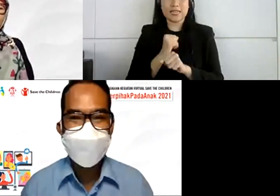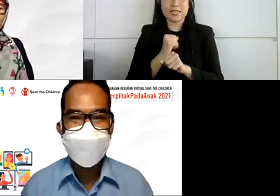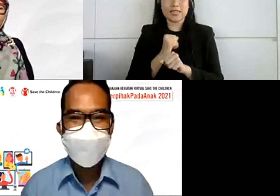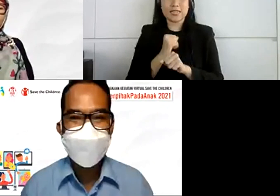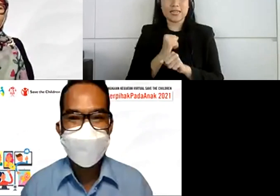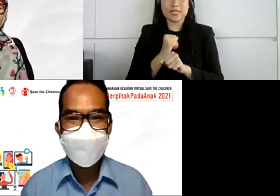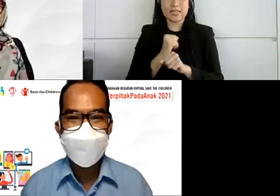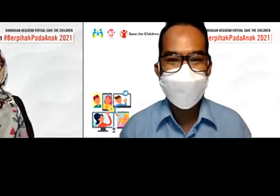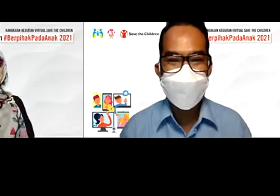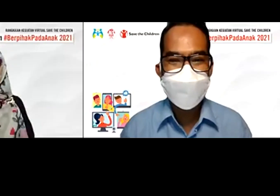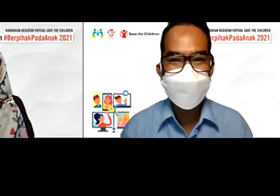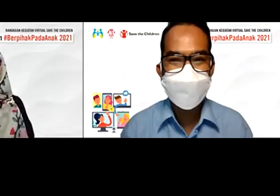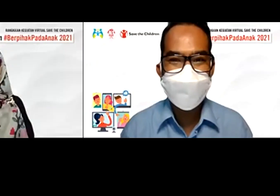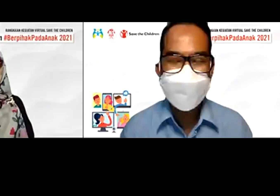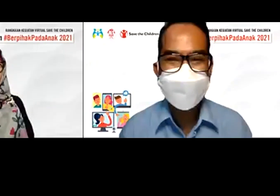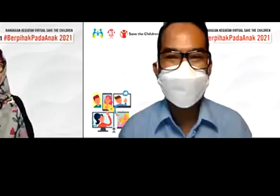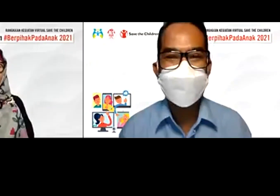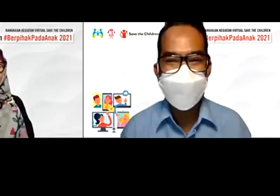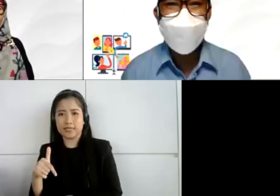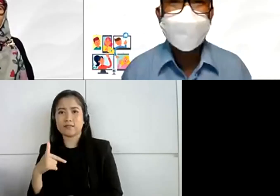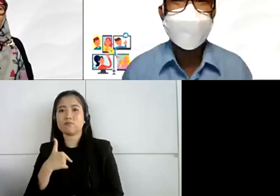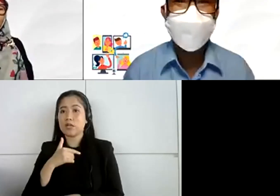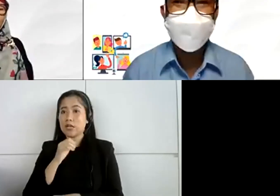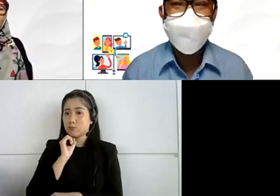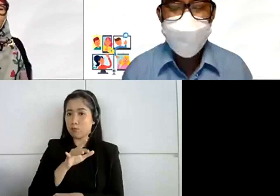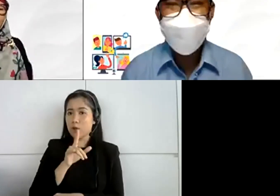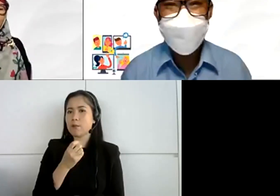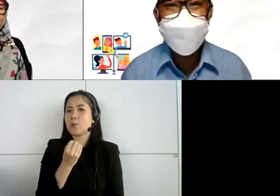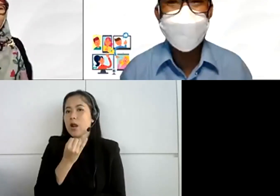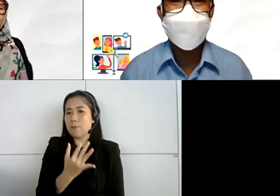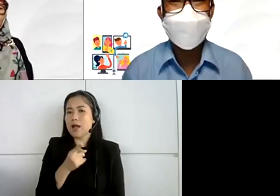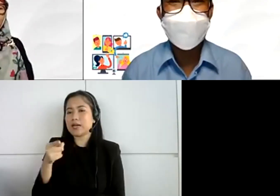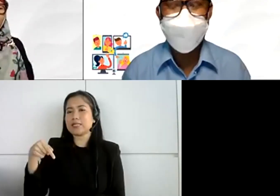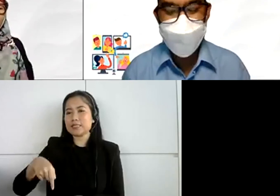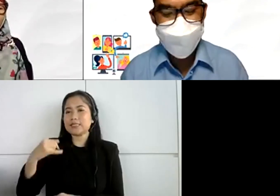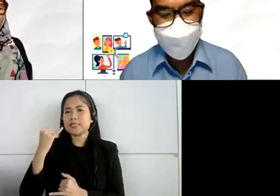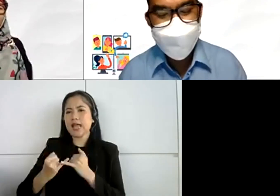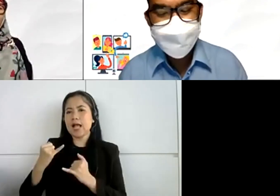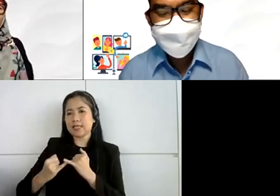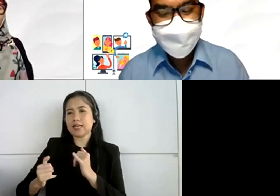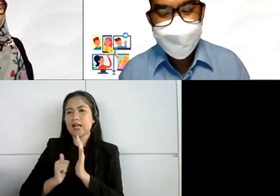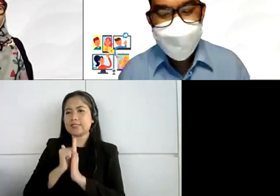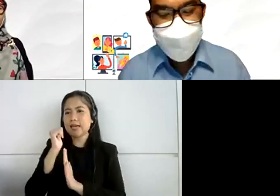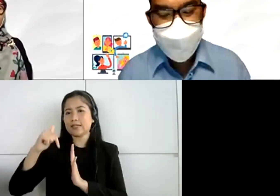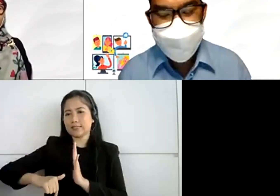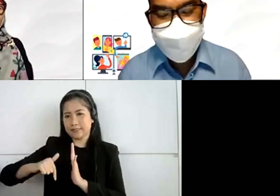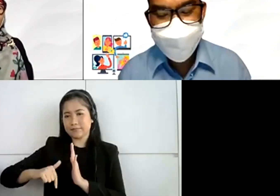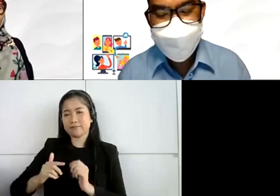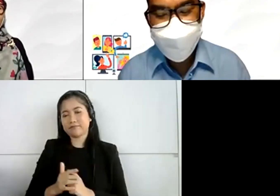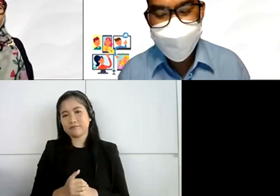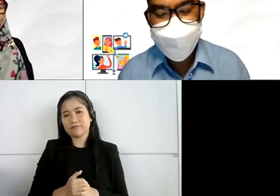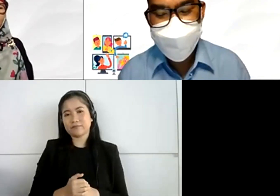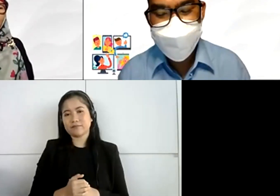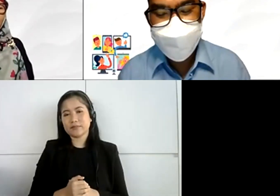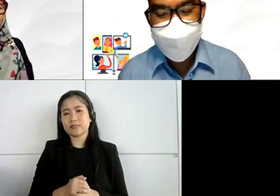sore hari ini. Ada beberapa hal yang ingin saya sampaikan di penghujung webinar kita sore hari ini. Bersama Save